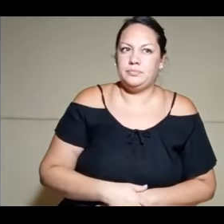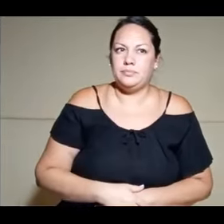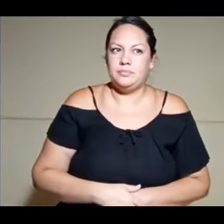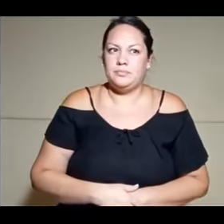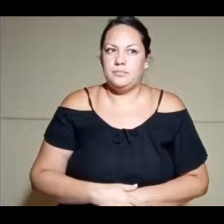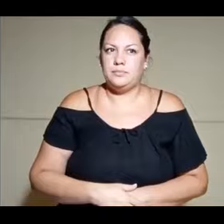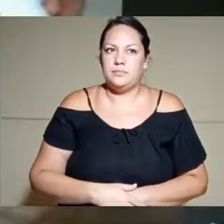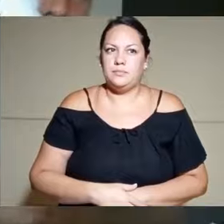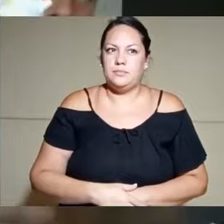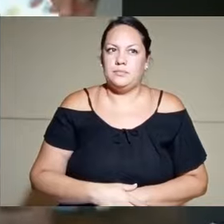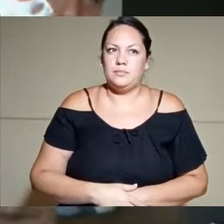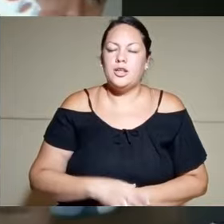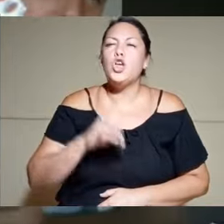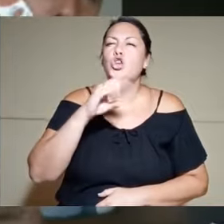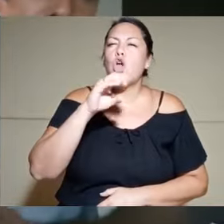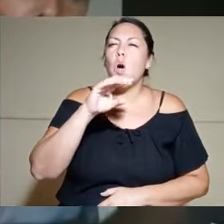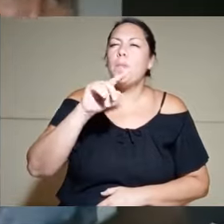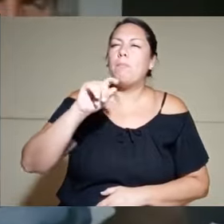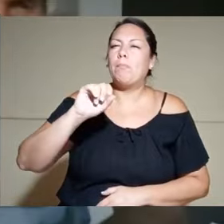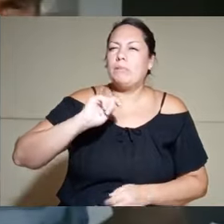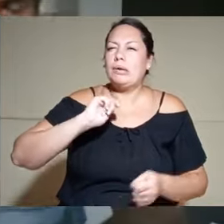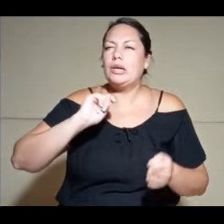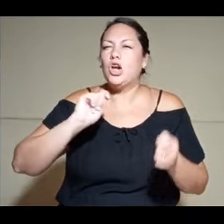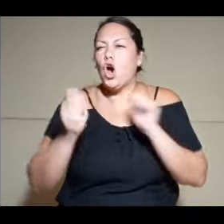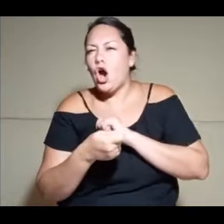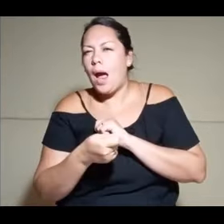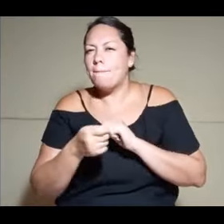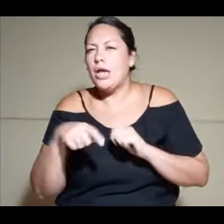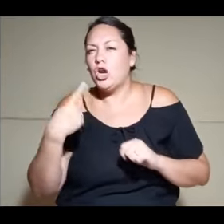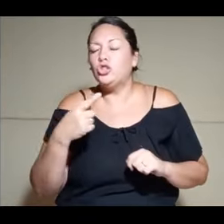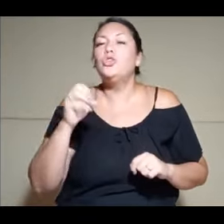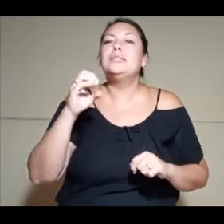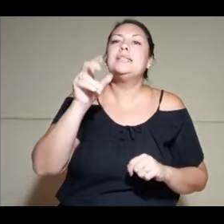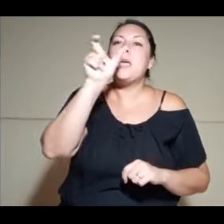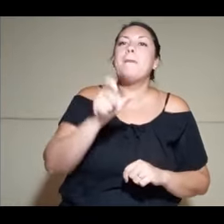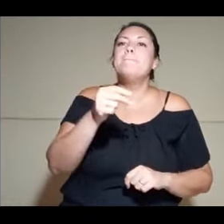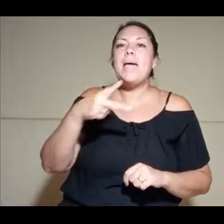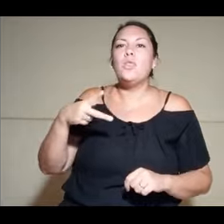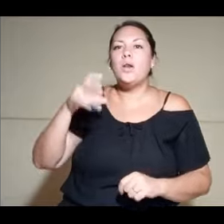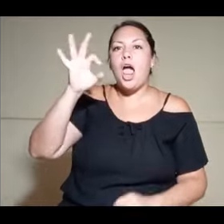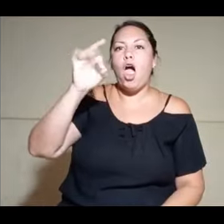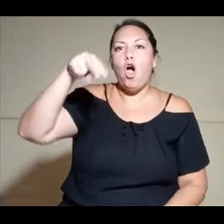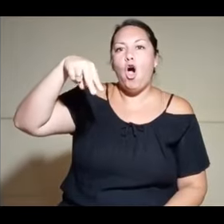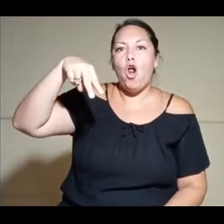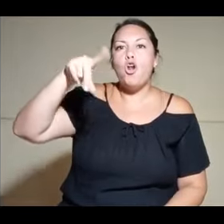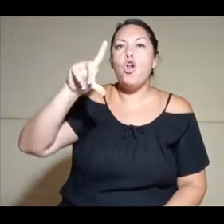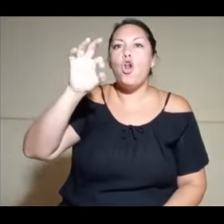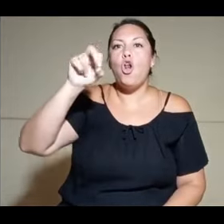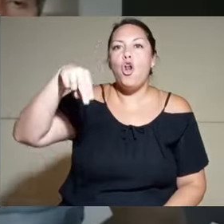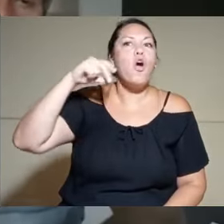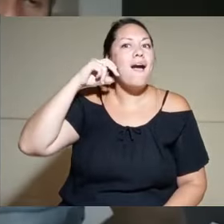Disculpe, profe. ensancha y aparece una estructura. Sí. Claro, bulbo raquídeo. También se le puede llamar médula oblongada al bulbo